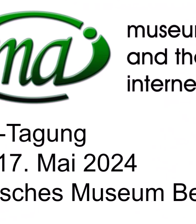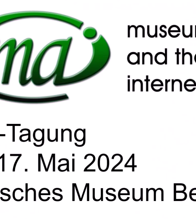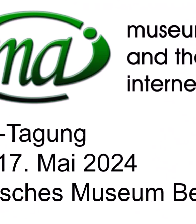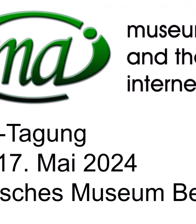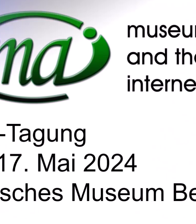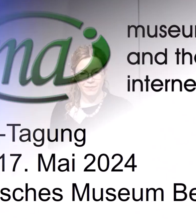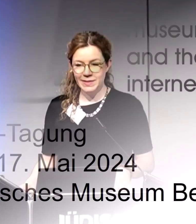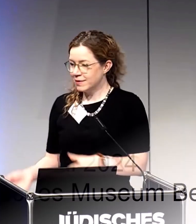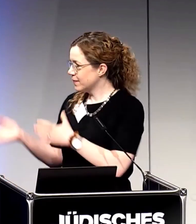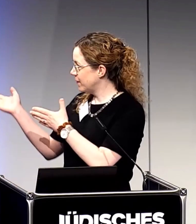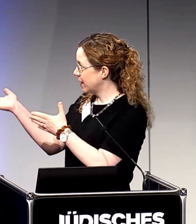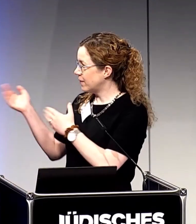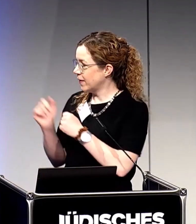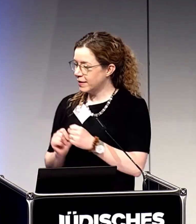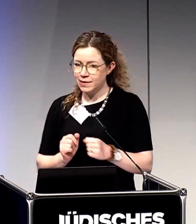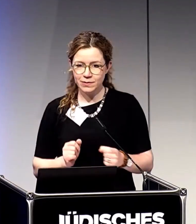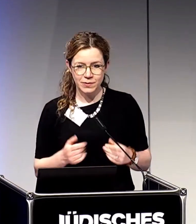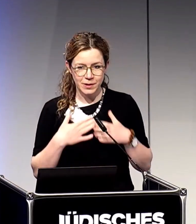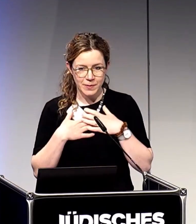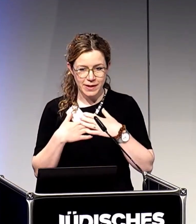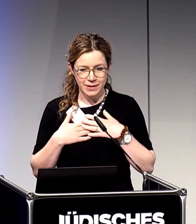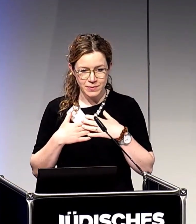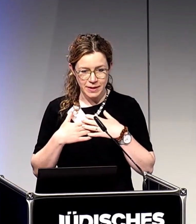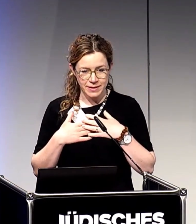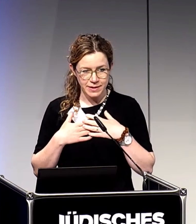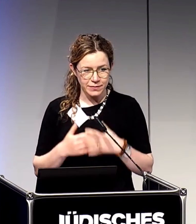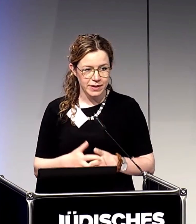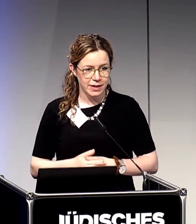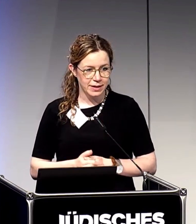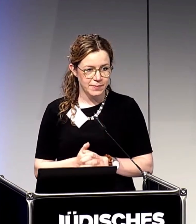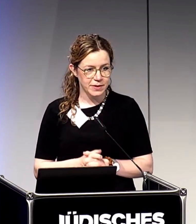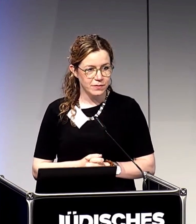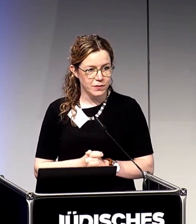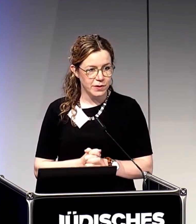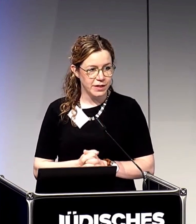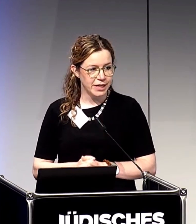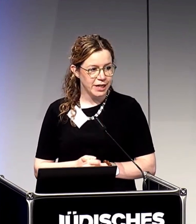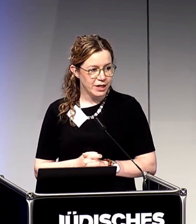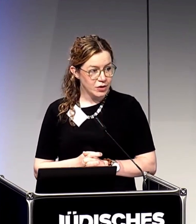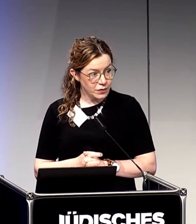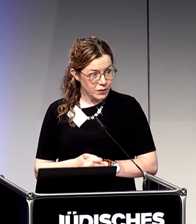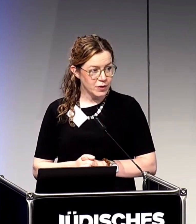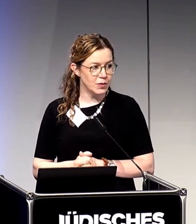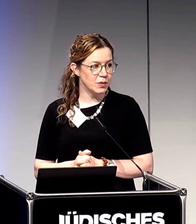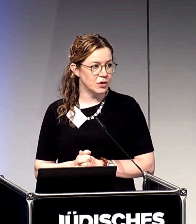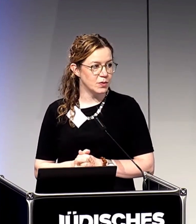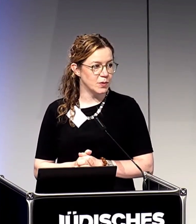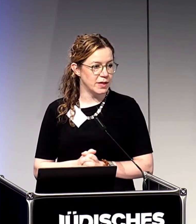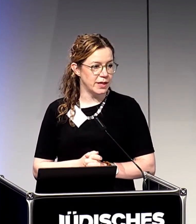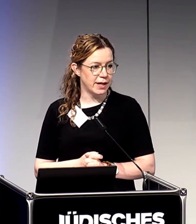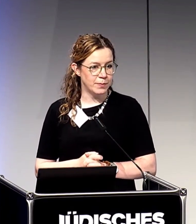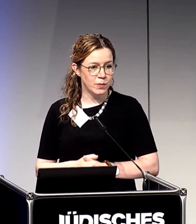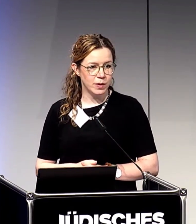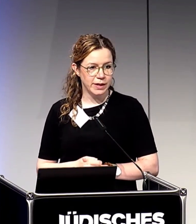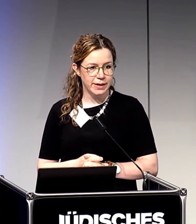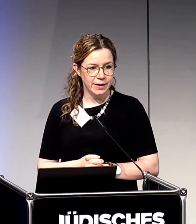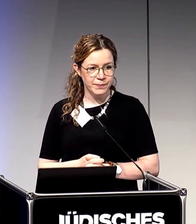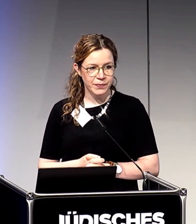Hallo, wir sind Vera Wecker und ich bin Anna Simanzig. Wir sind für die Stiftung Historische Museen Hamburg hier.